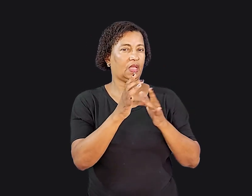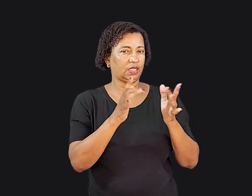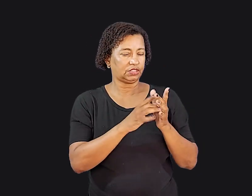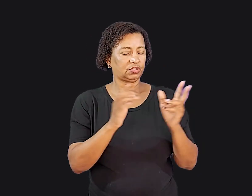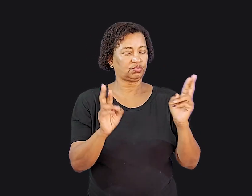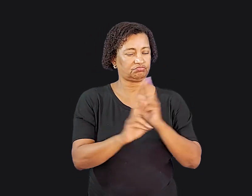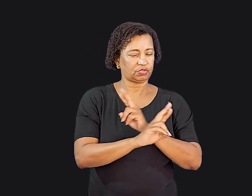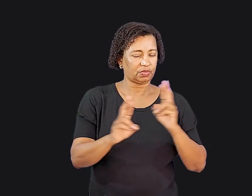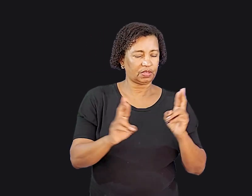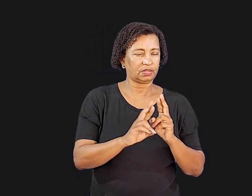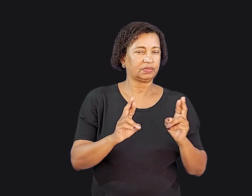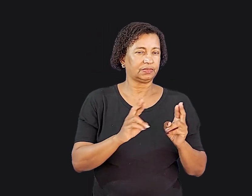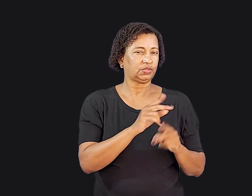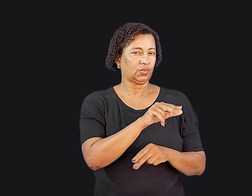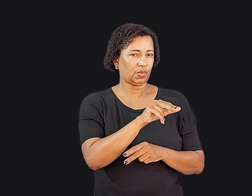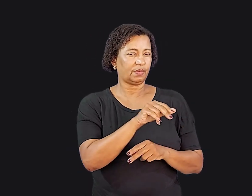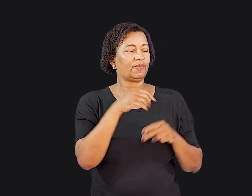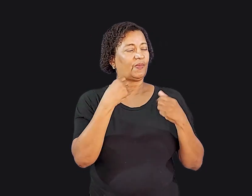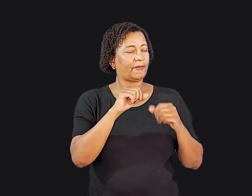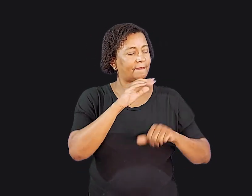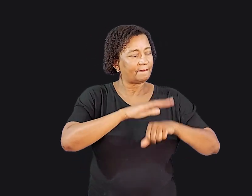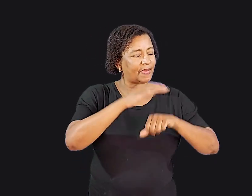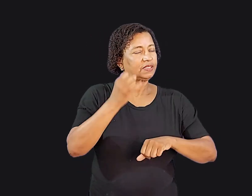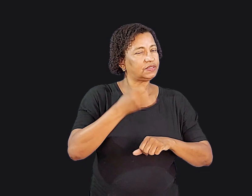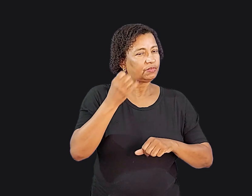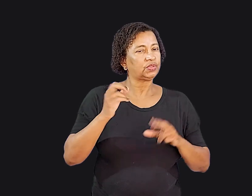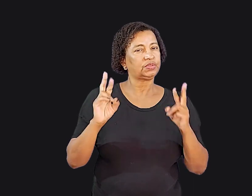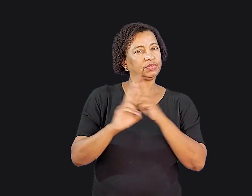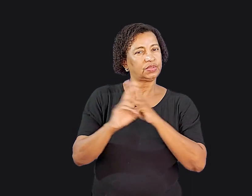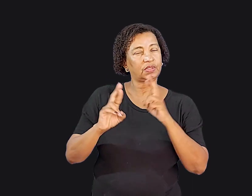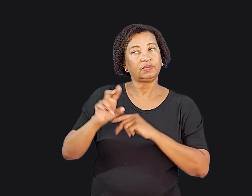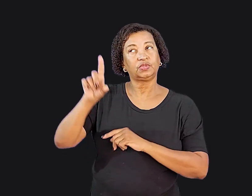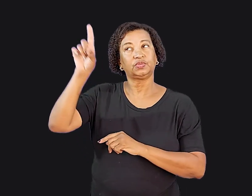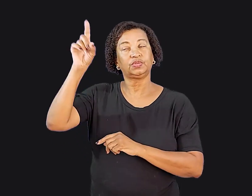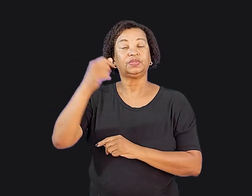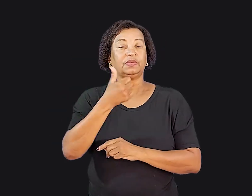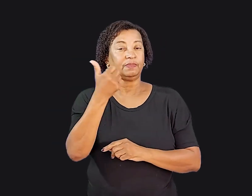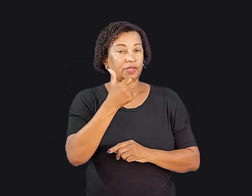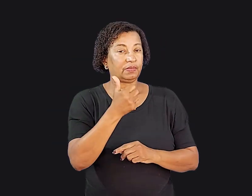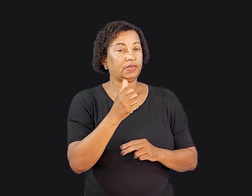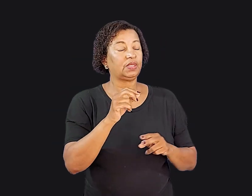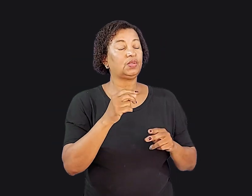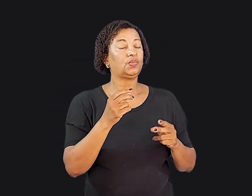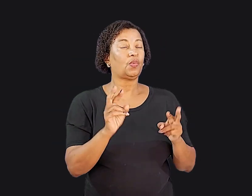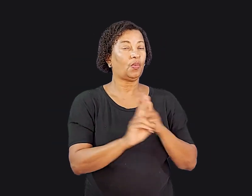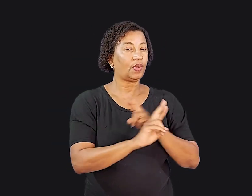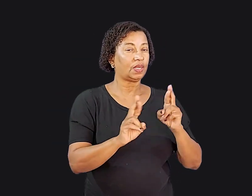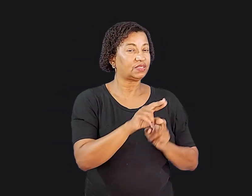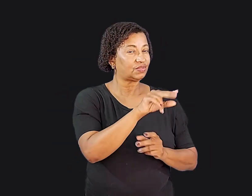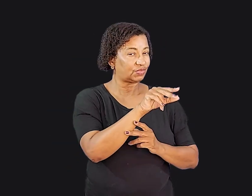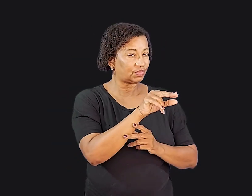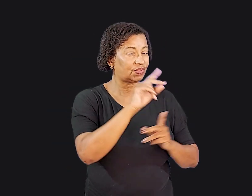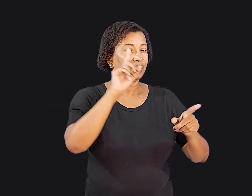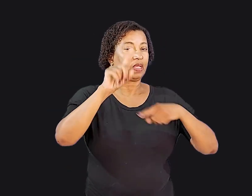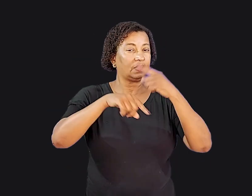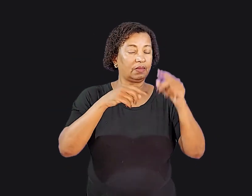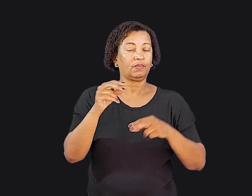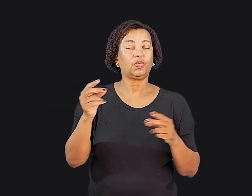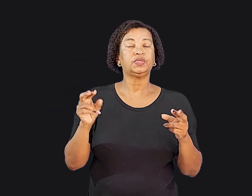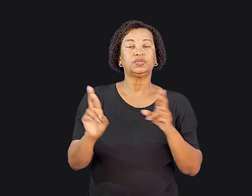com o nosso irmão acima do nosso relacionamento com Deus. Primeiro seu irmão e depois Deus. Na minha experiência de pastor,